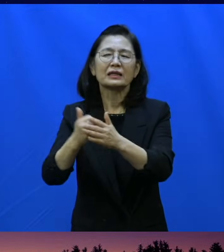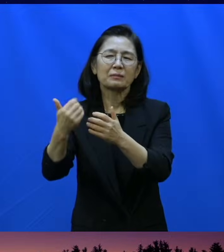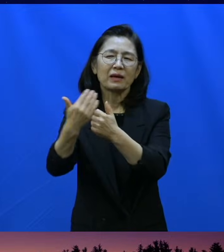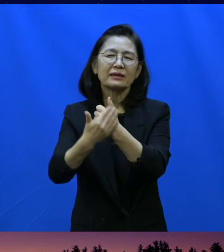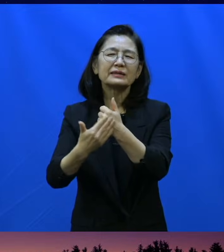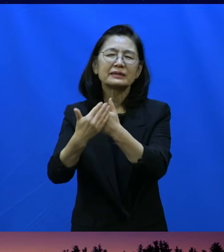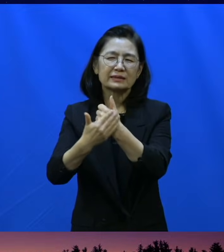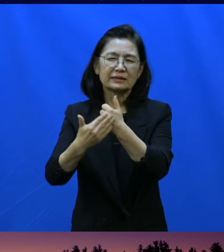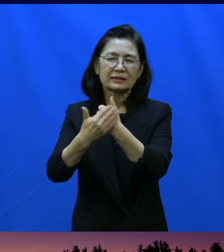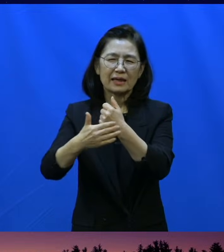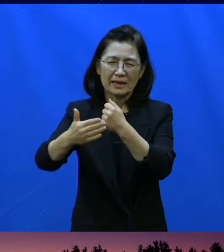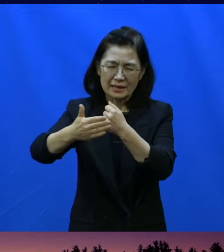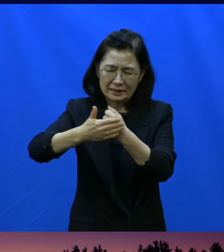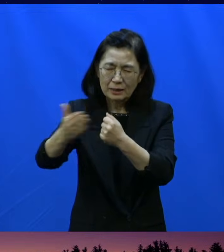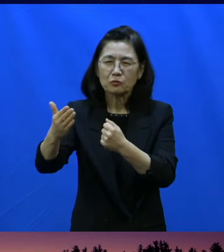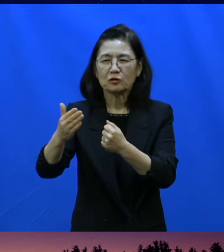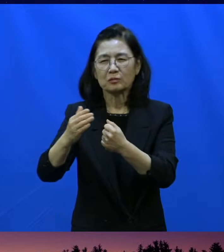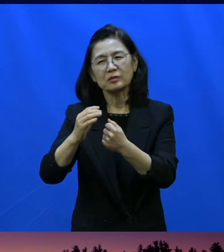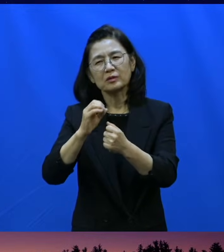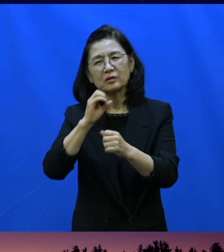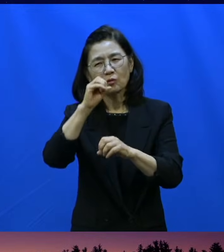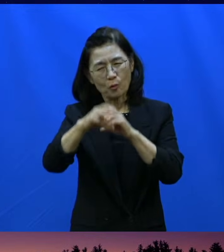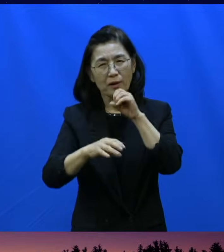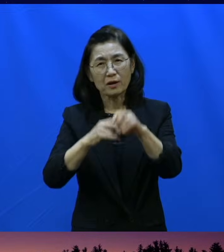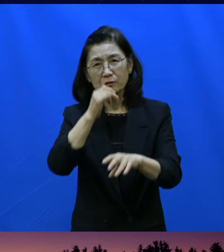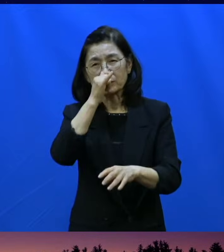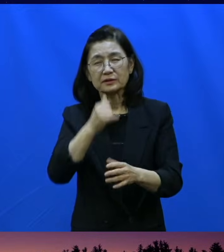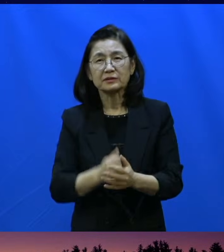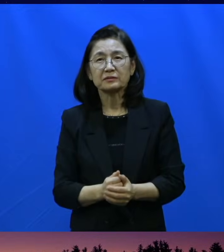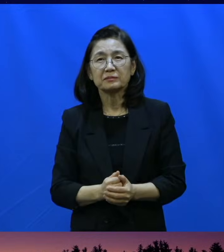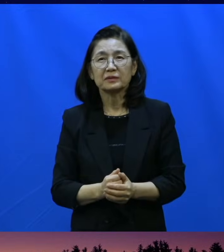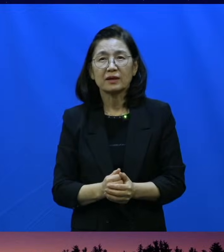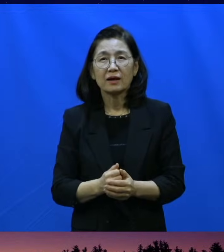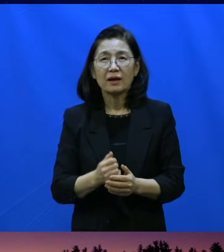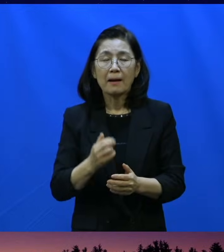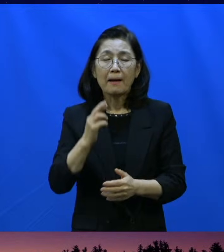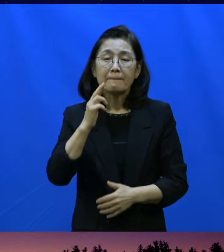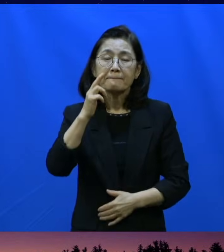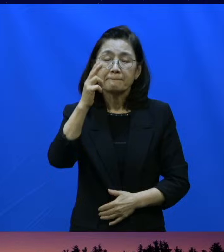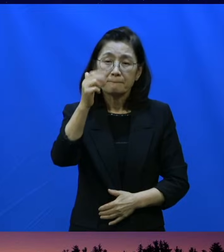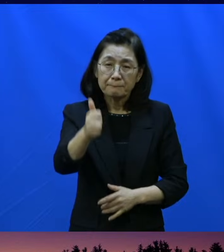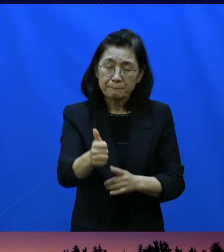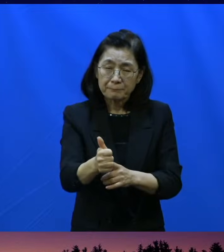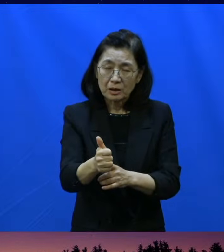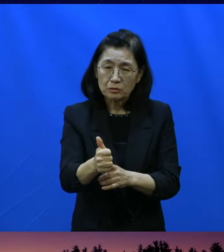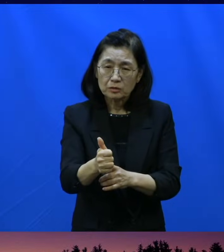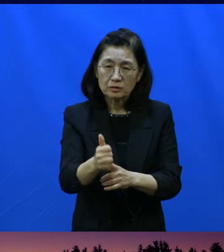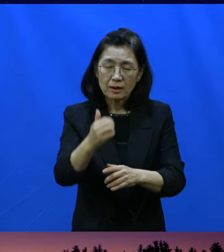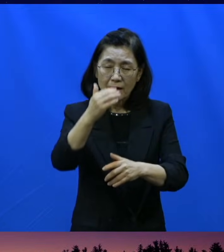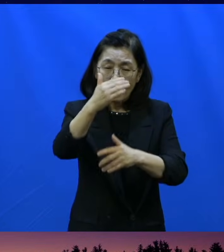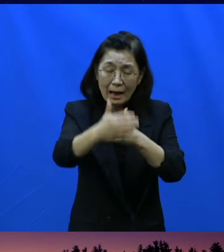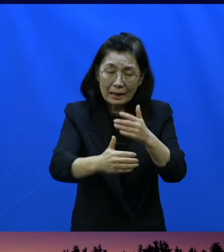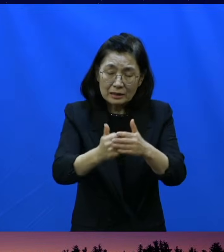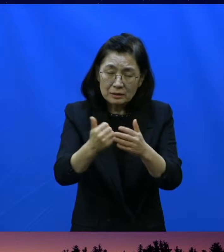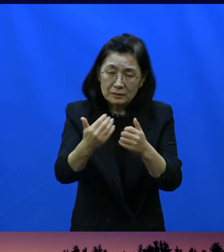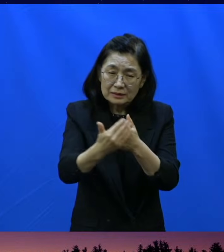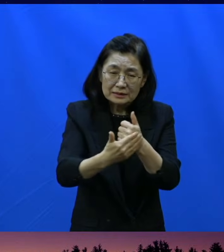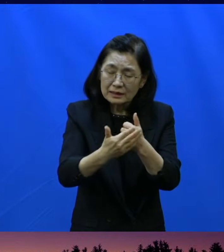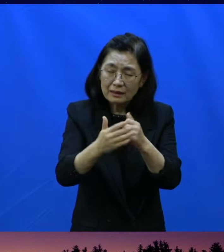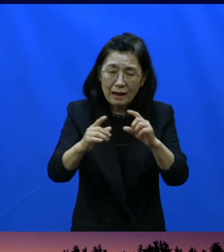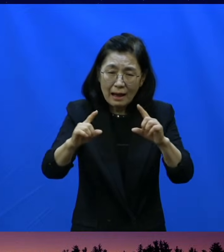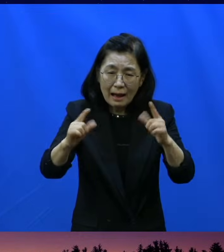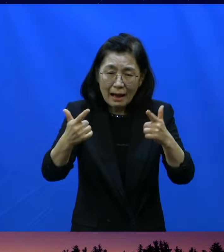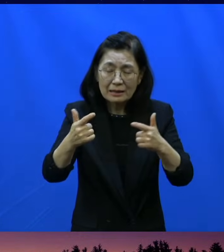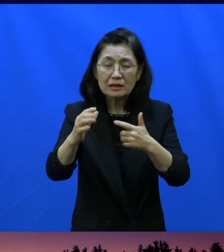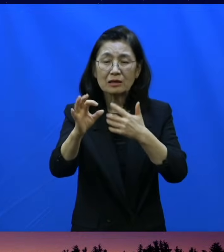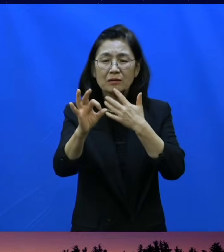그 은혜가 모든 걸 다 바꿨다는 거예요. 바울은 그 은혜가 아니면 자신의 인생을 다른 것으로는 어떻게 설명할 길이 없는